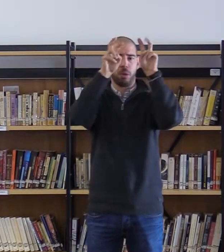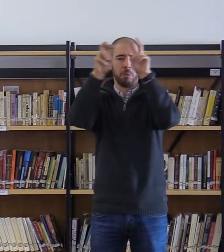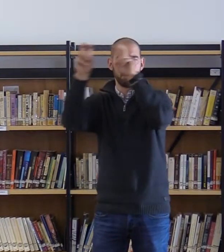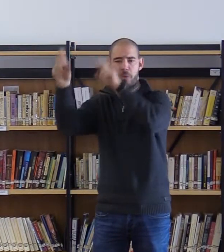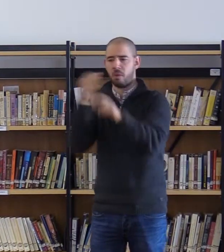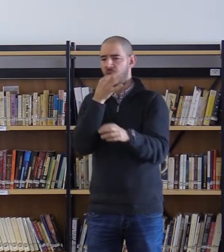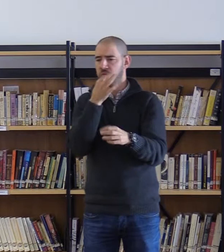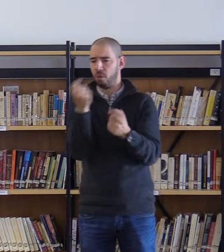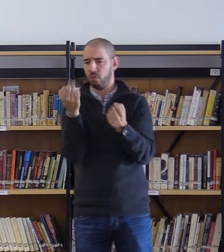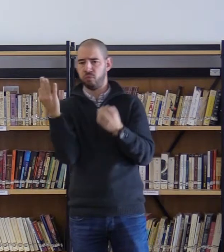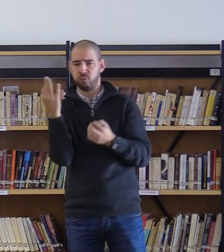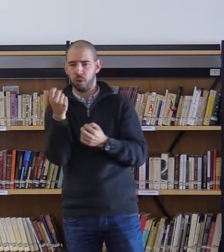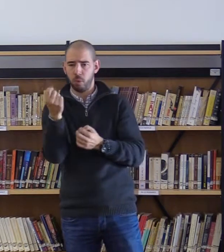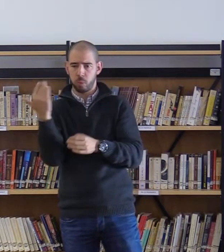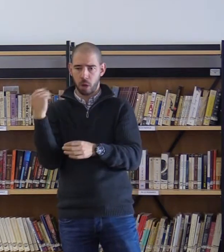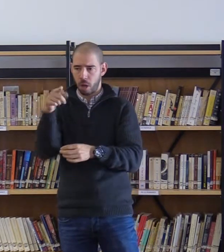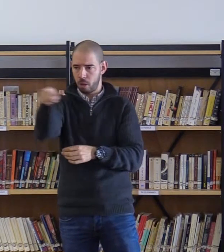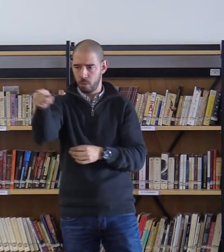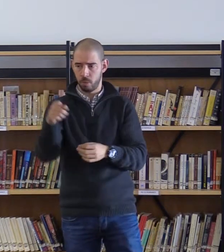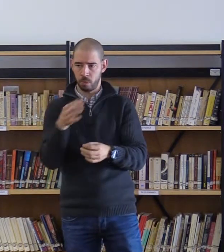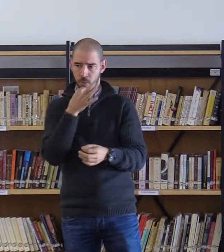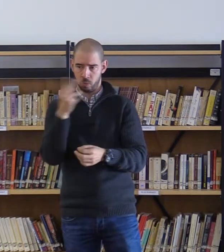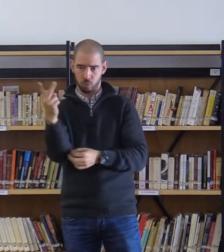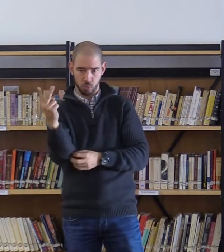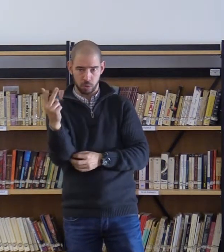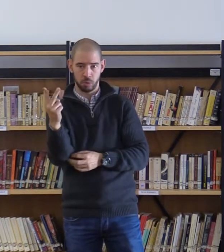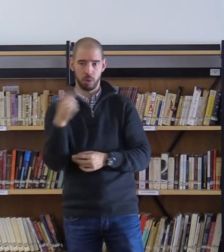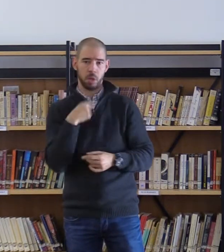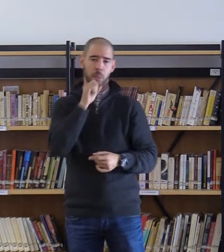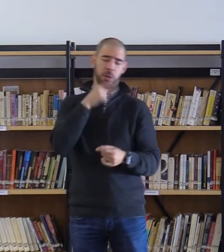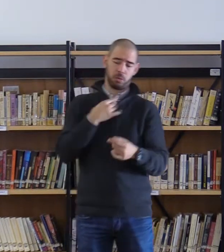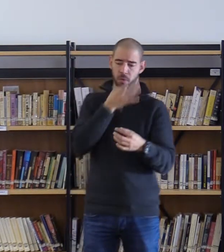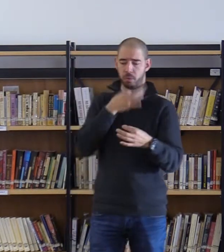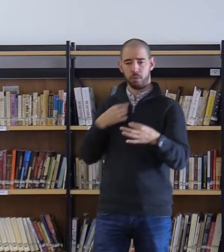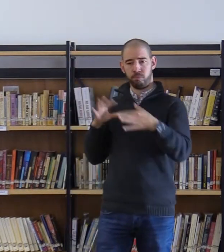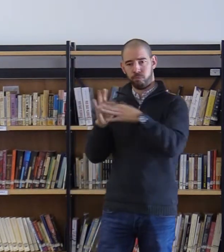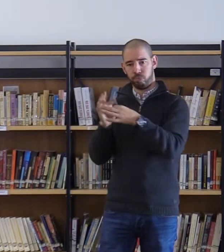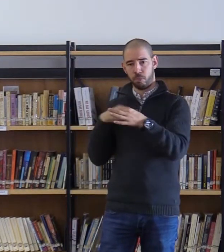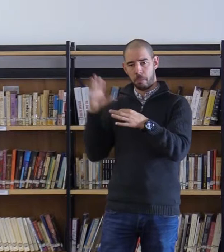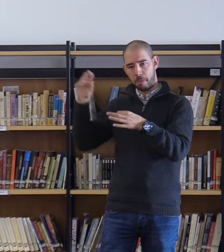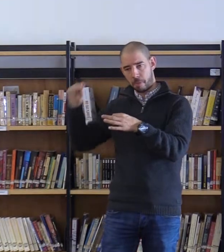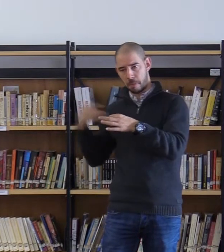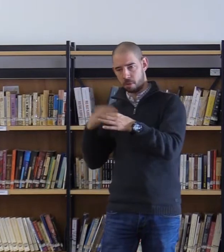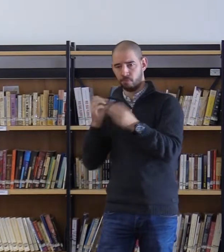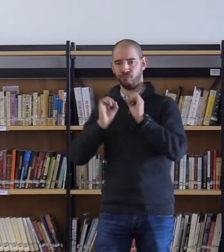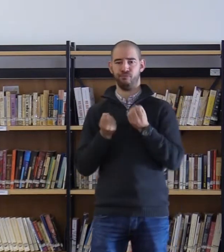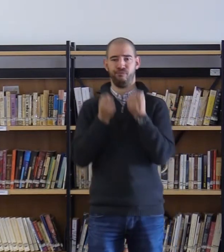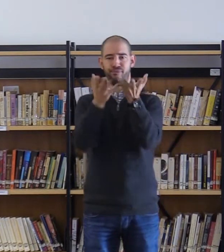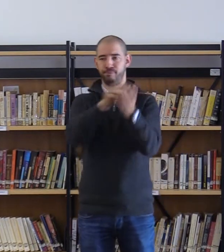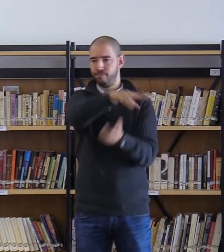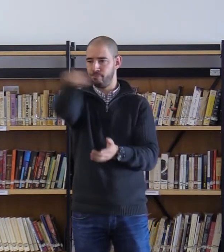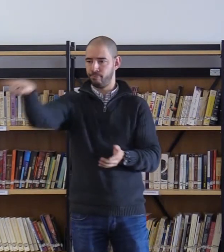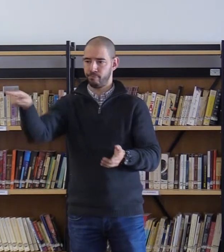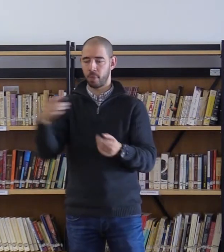contar algumas coisas sobre... Mesmo que as autoras estiveram a falar há bocadinho, agora vou falar-vos mais